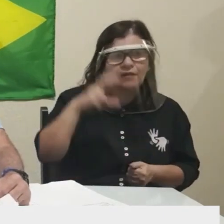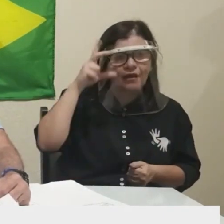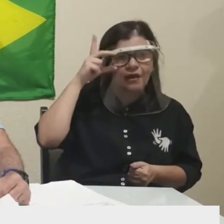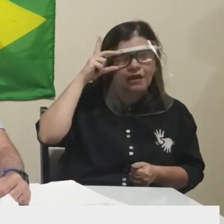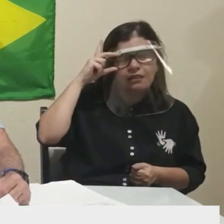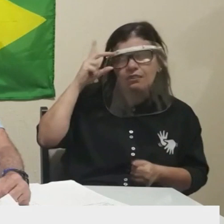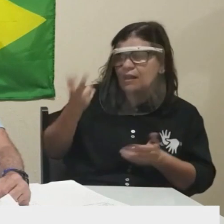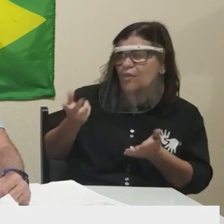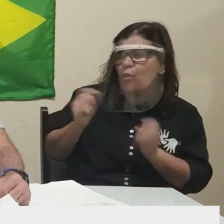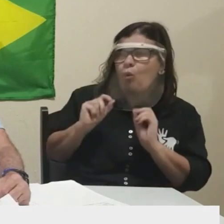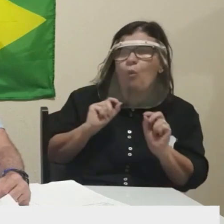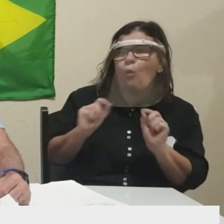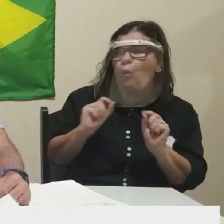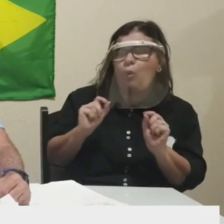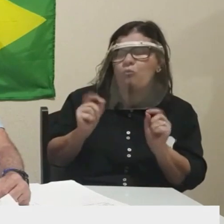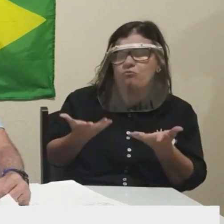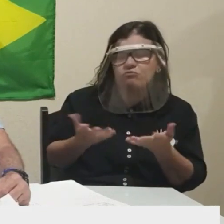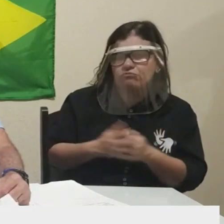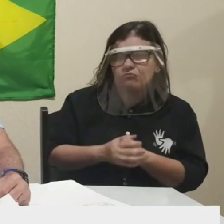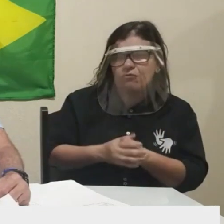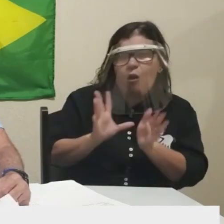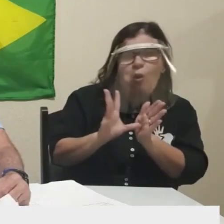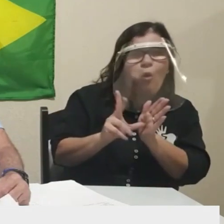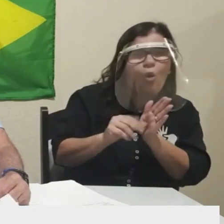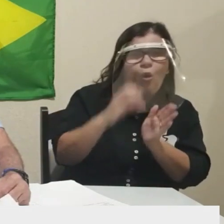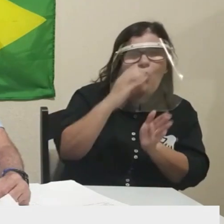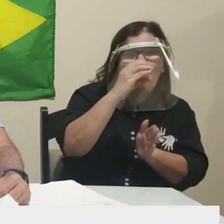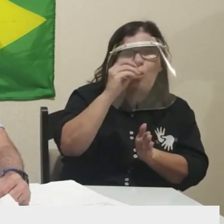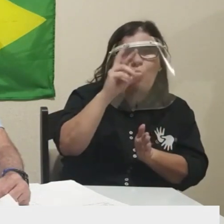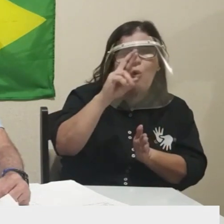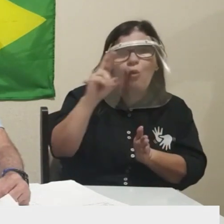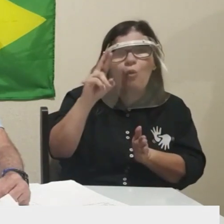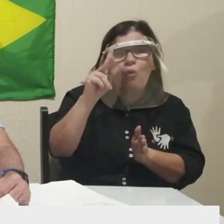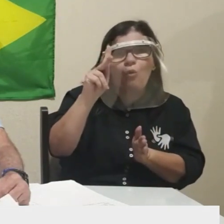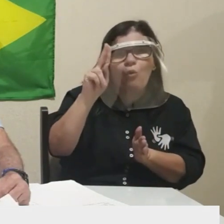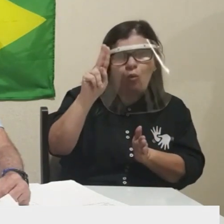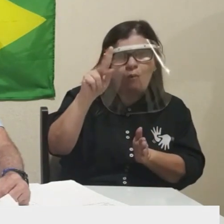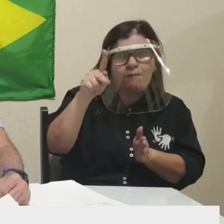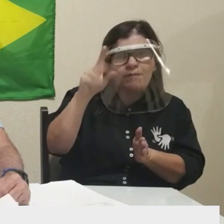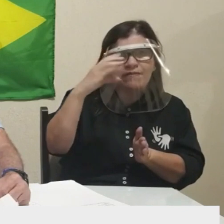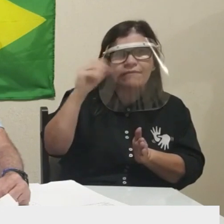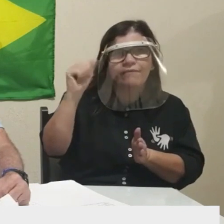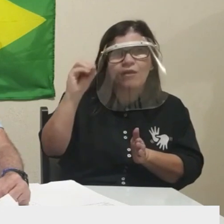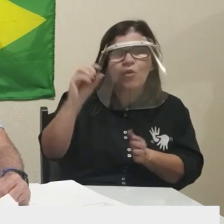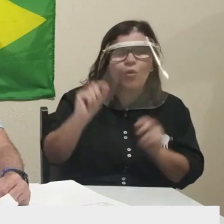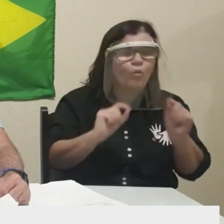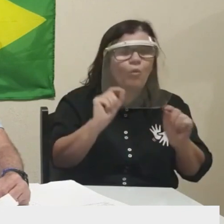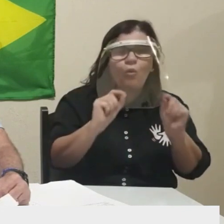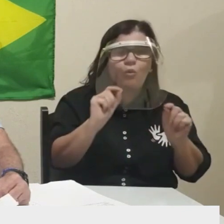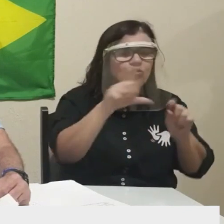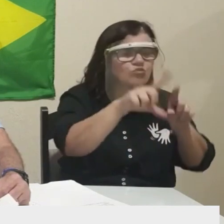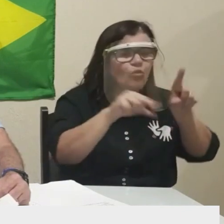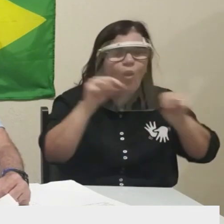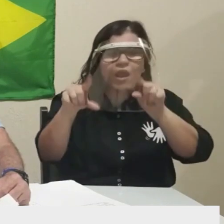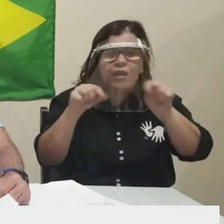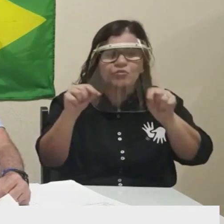corrupção. Tá? Não vou entrar em detalhes aqui, porque todo mundo conhece, né? A forma como nós escolhemos os 23 ministros